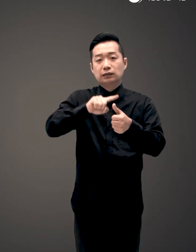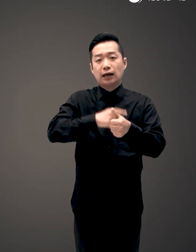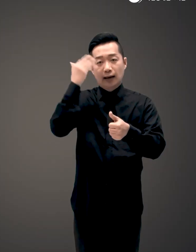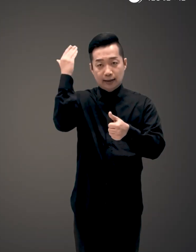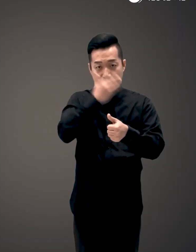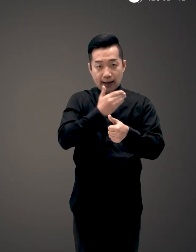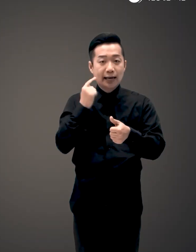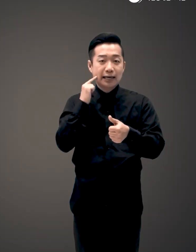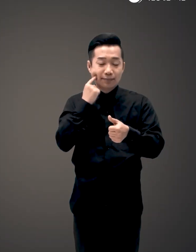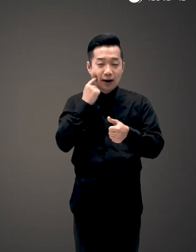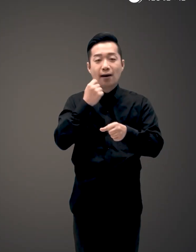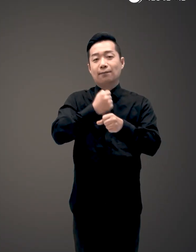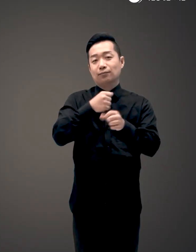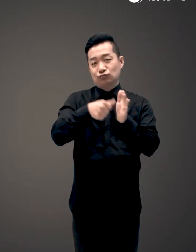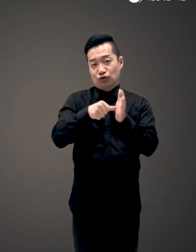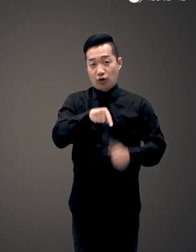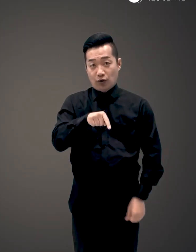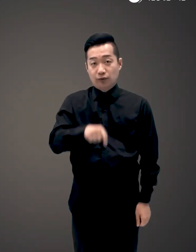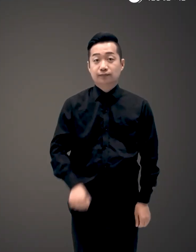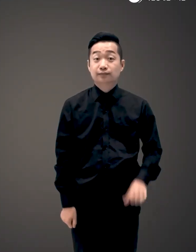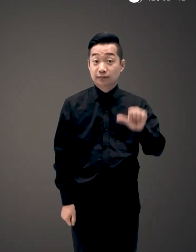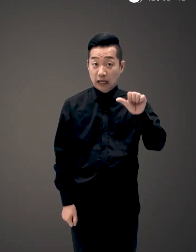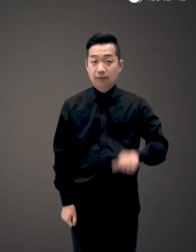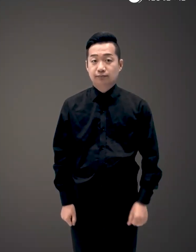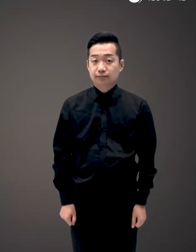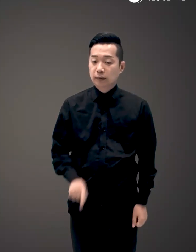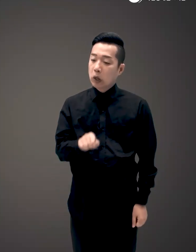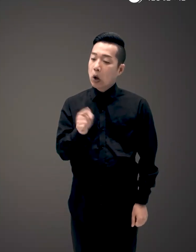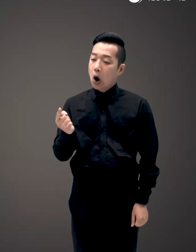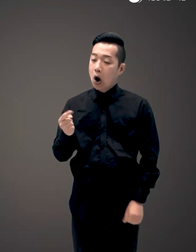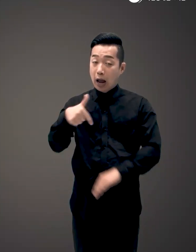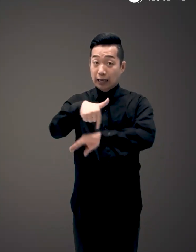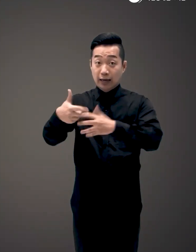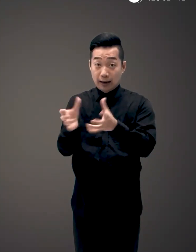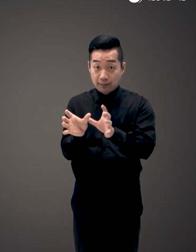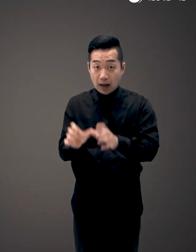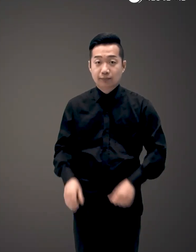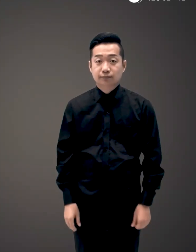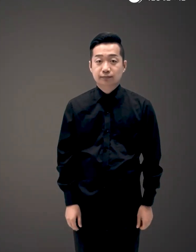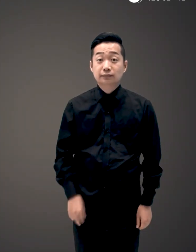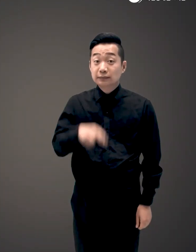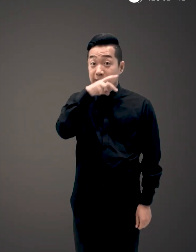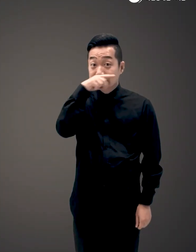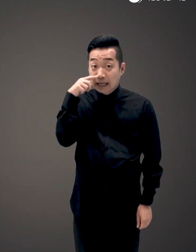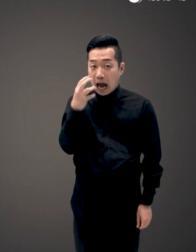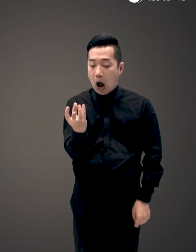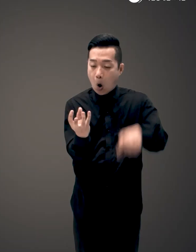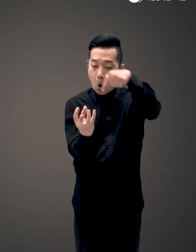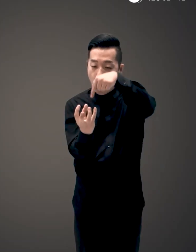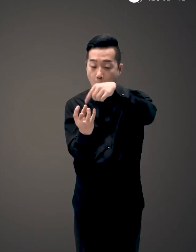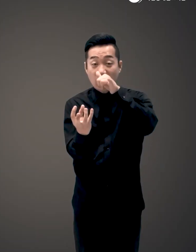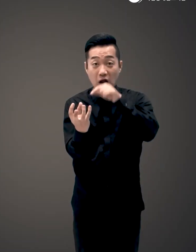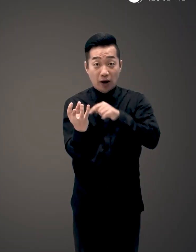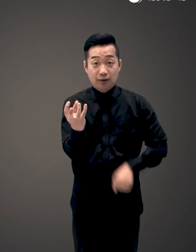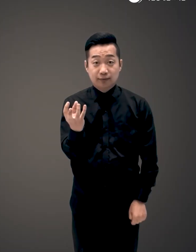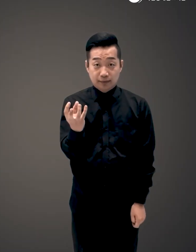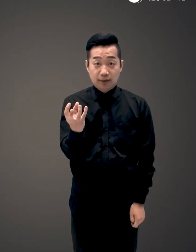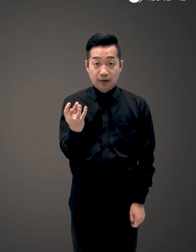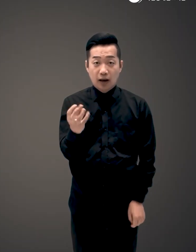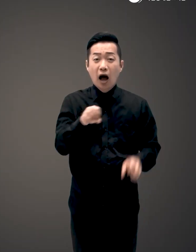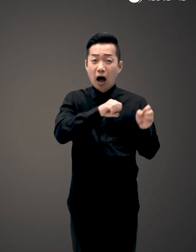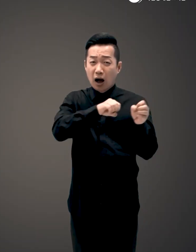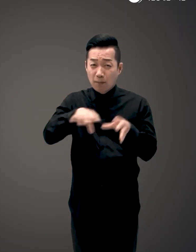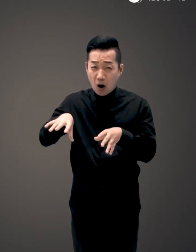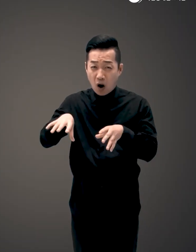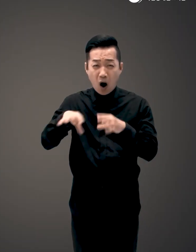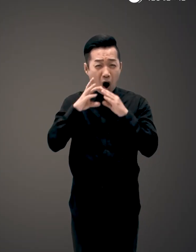친환경적인 인테리어 소품이거든요. 요거 5개, 그리고 여기 안에는 인센스 홀더가 들어있어요. 그 인센스